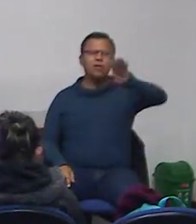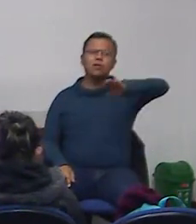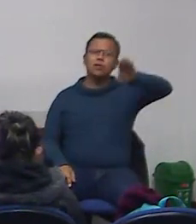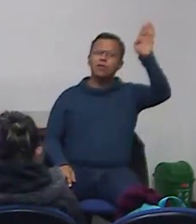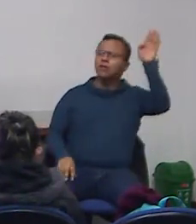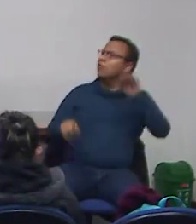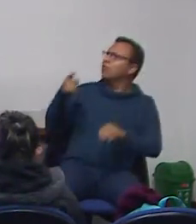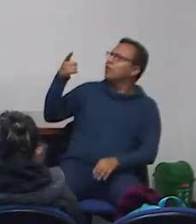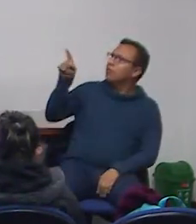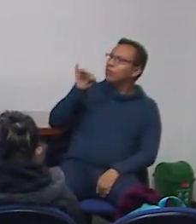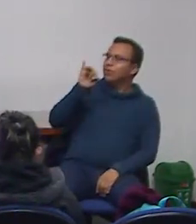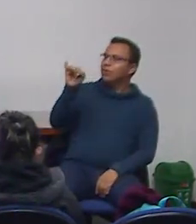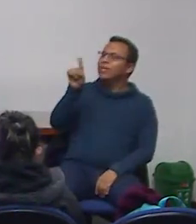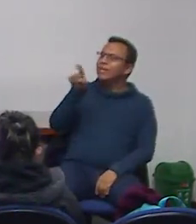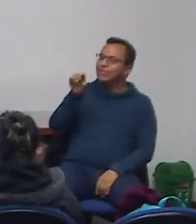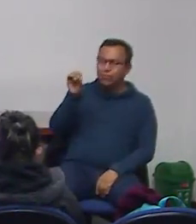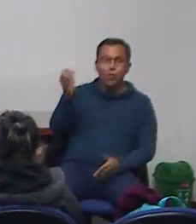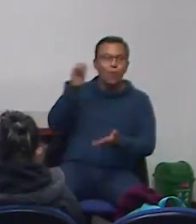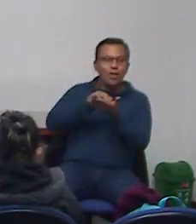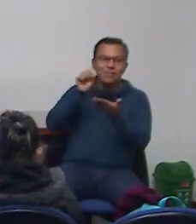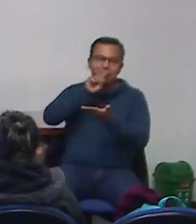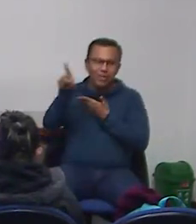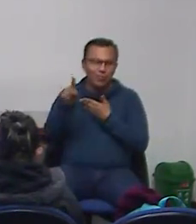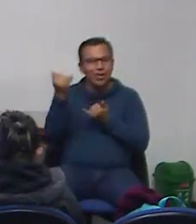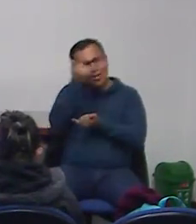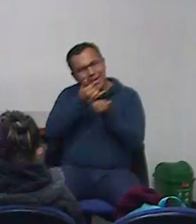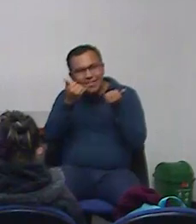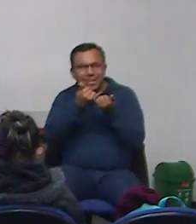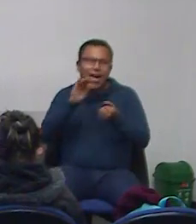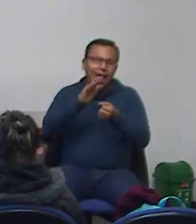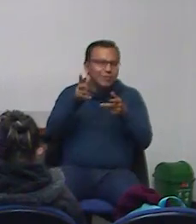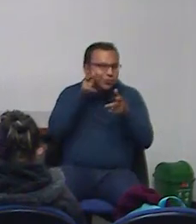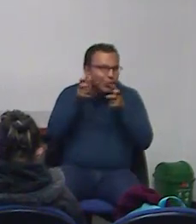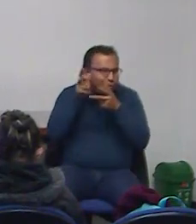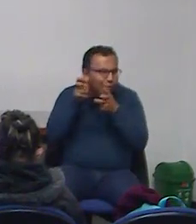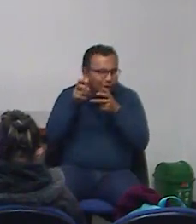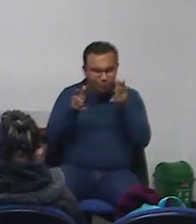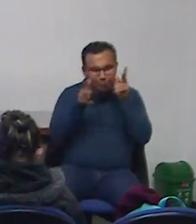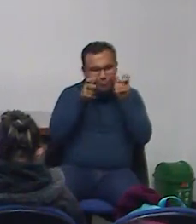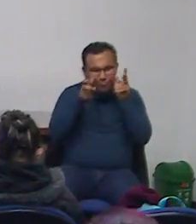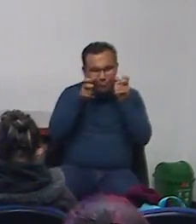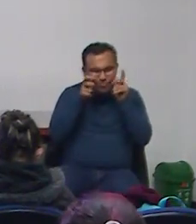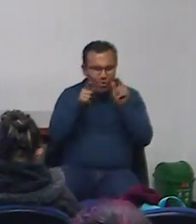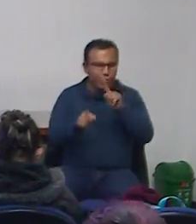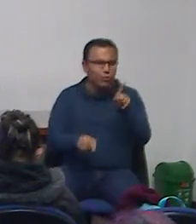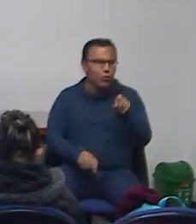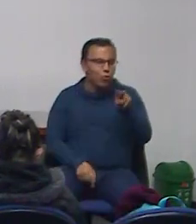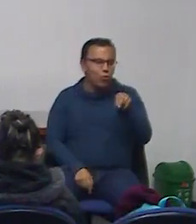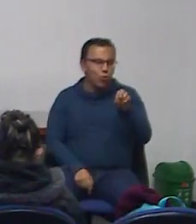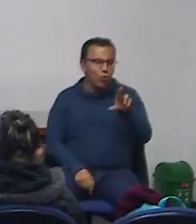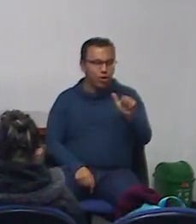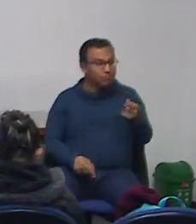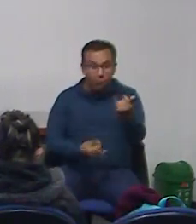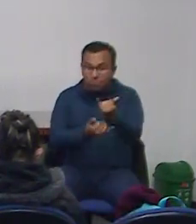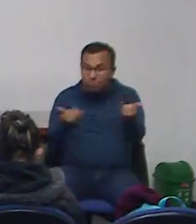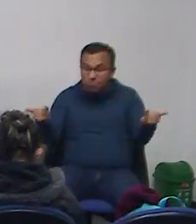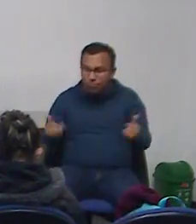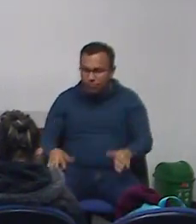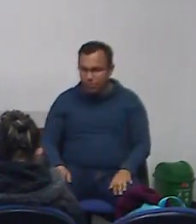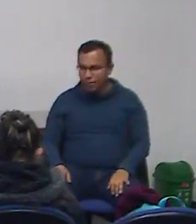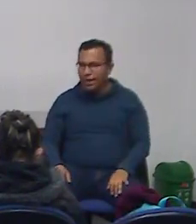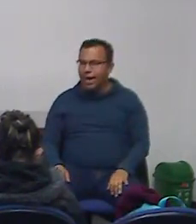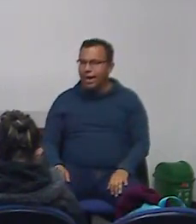bueno identidad Sonora entonces Bueno entonces lo primero que van a hacer ahí